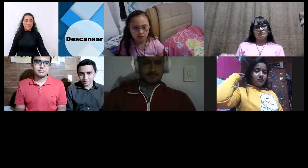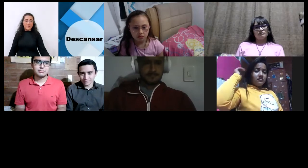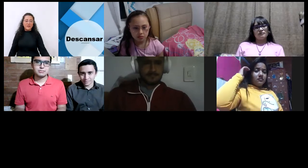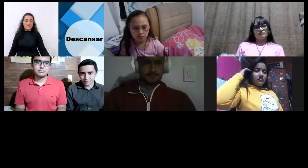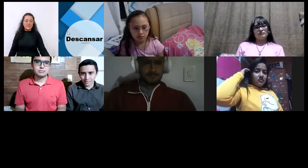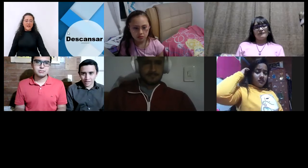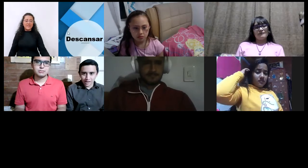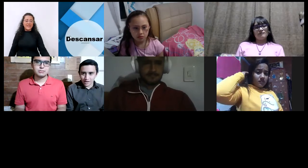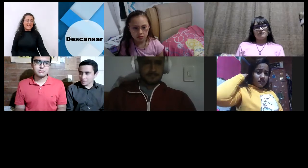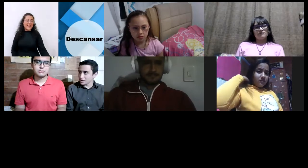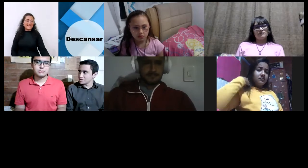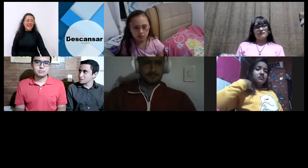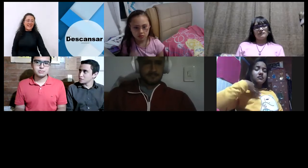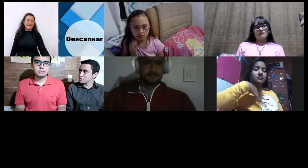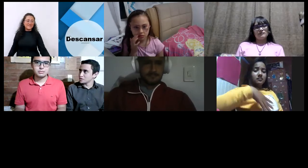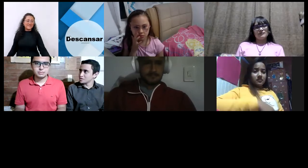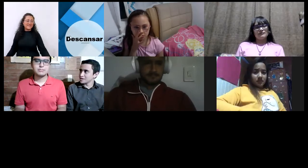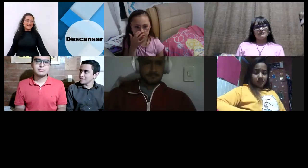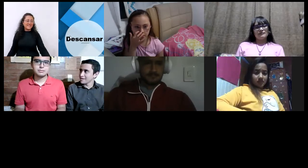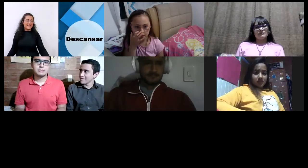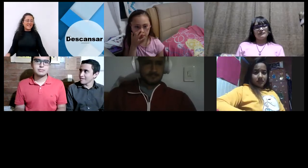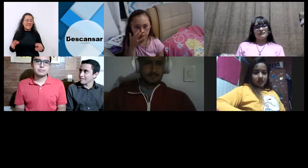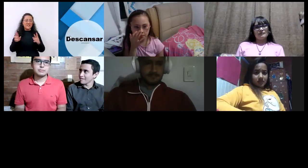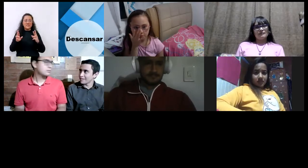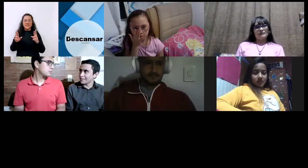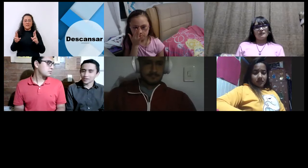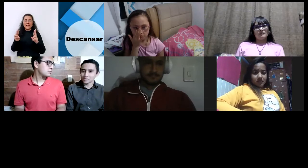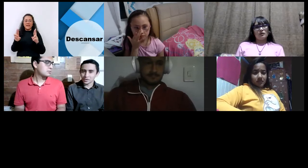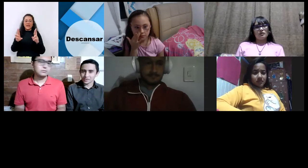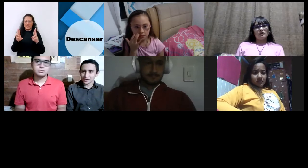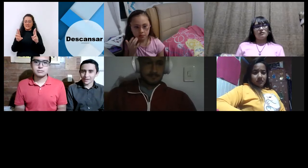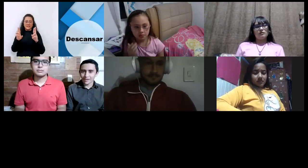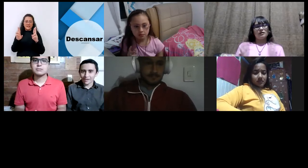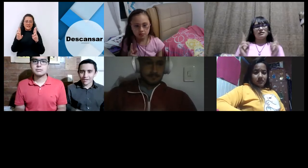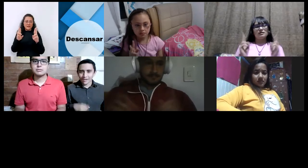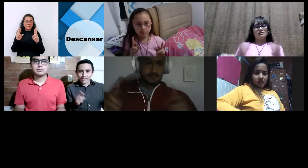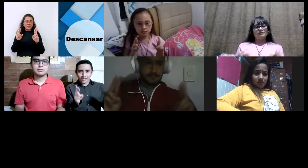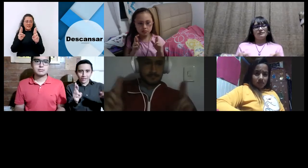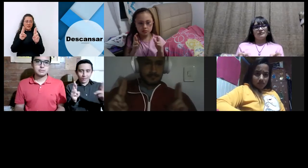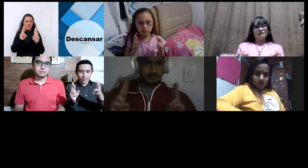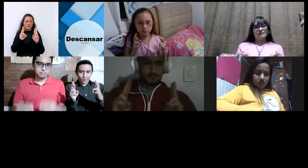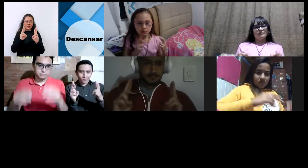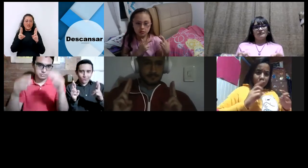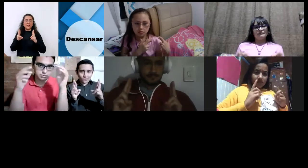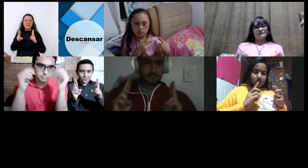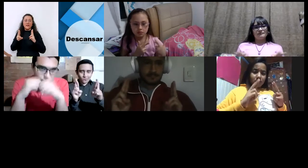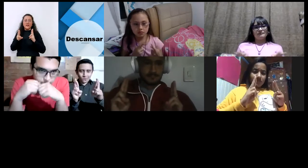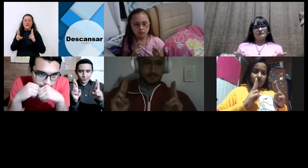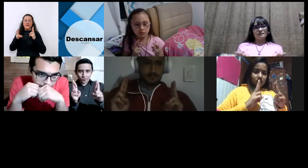Tenemos descansar. Entonces vienen las manos así, los dos dedos, y